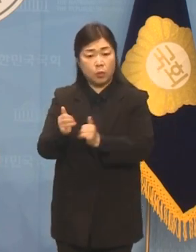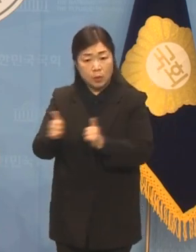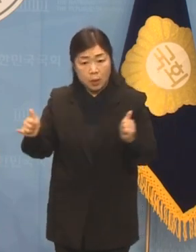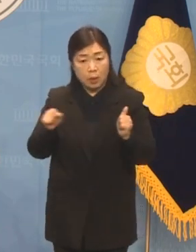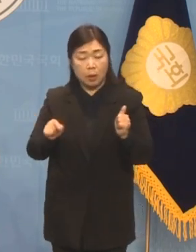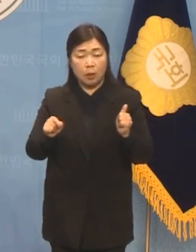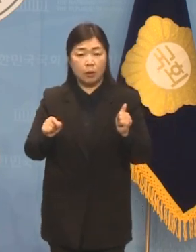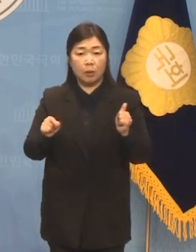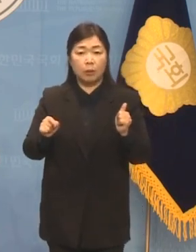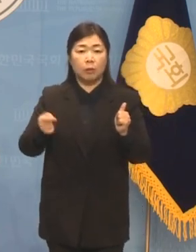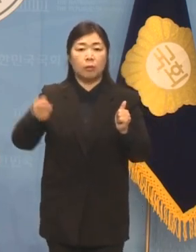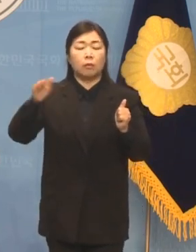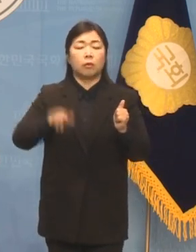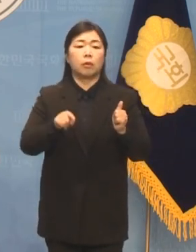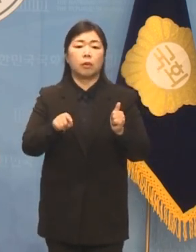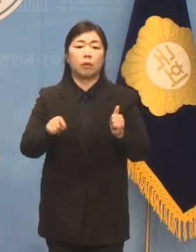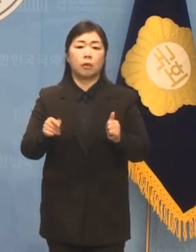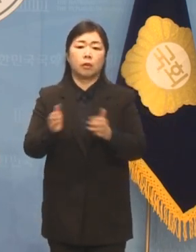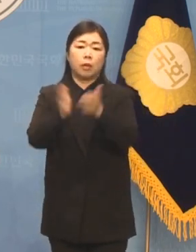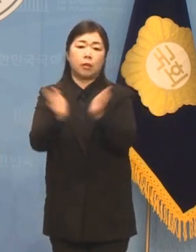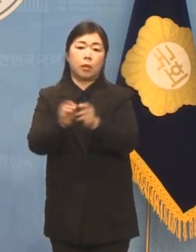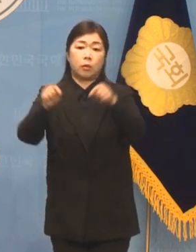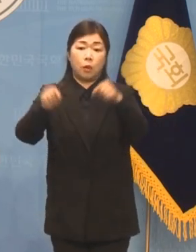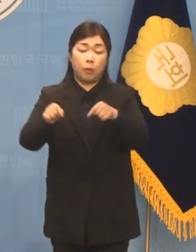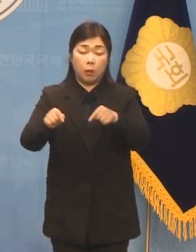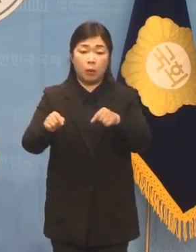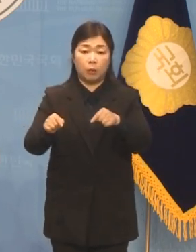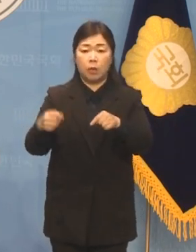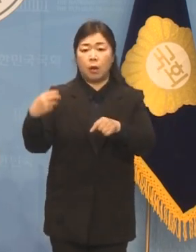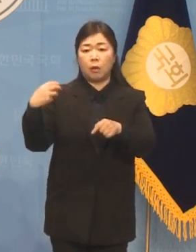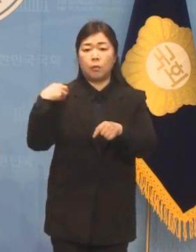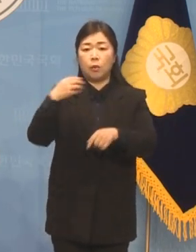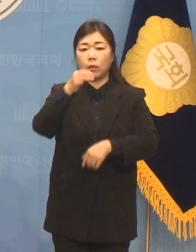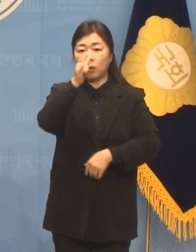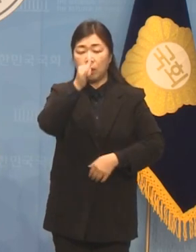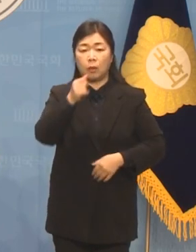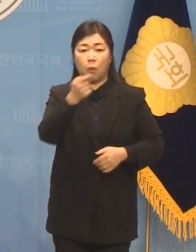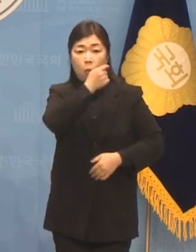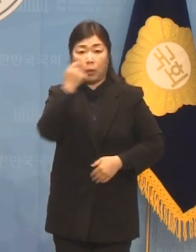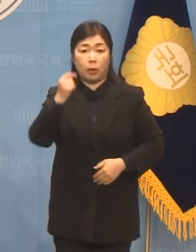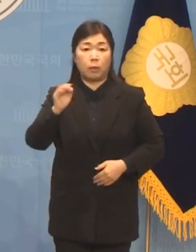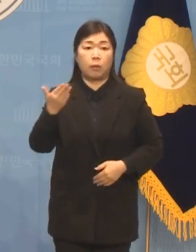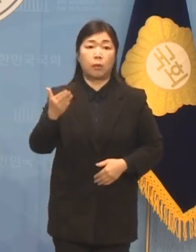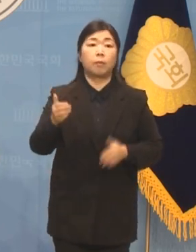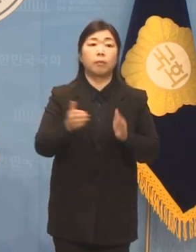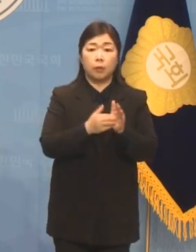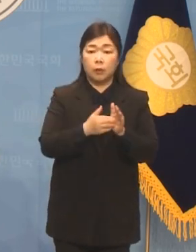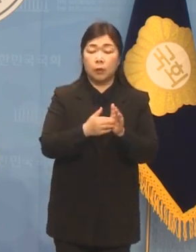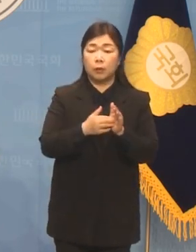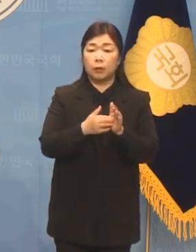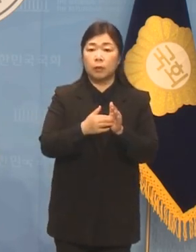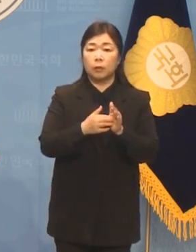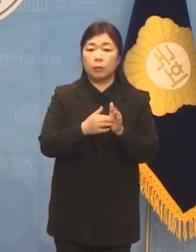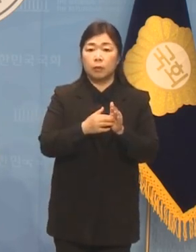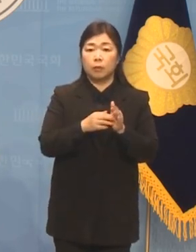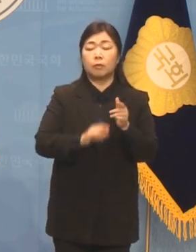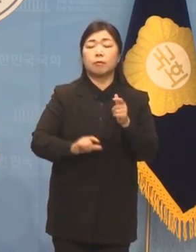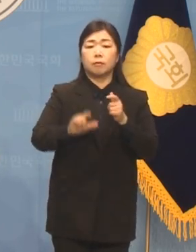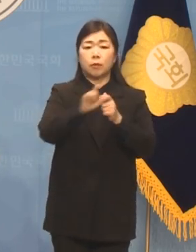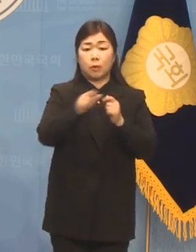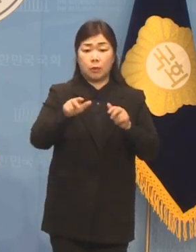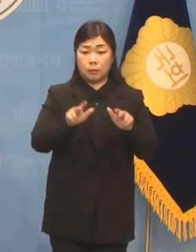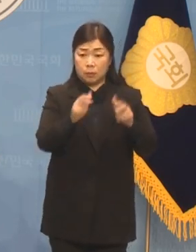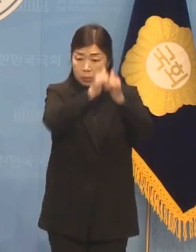사용자성이 인정되고 단체 교섭의 의무가 있다라고 하는 것이 확인되었습니다. 더 이상